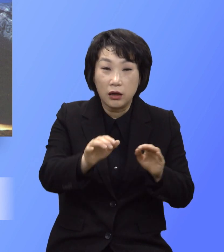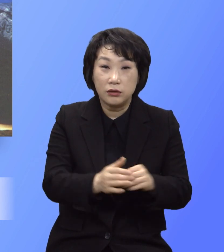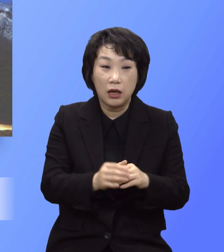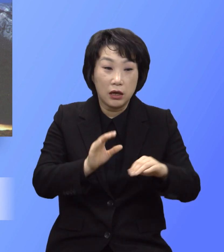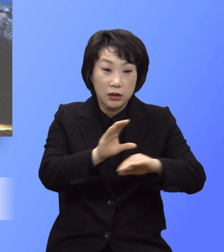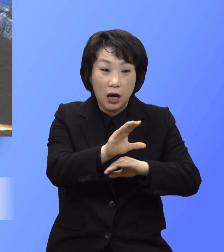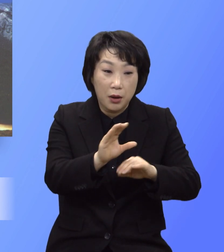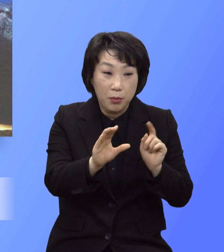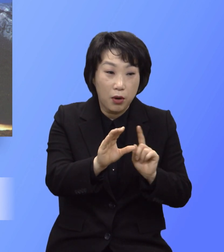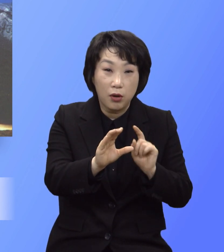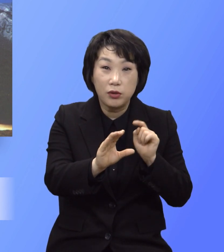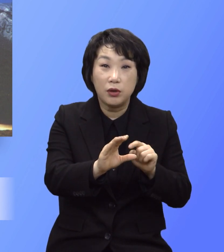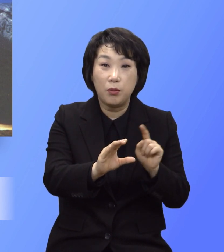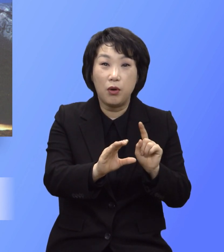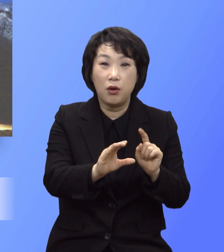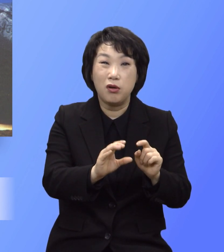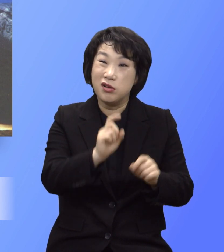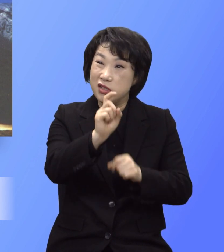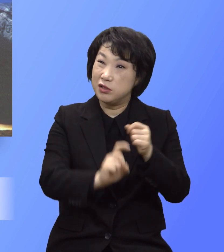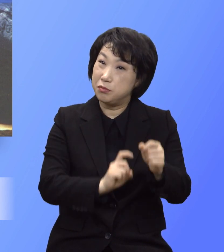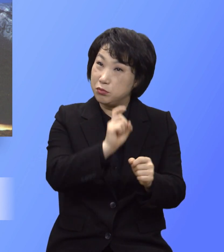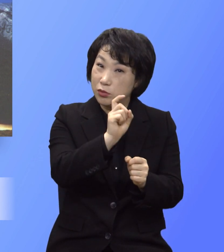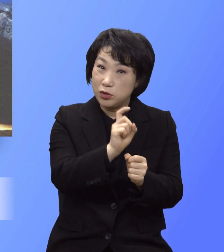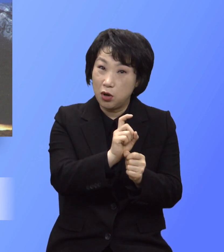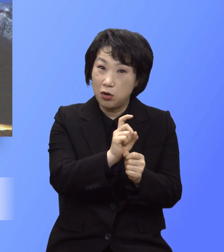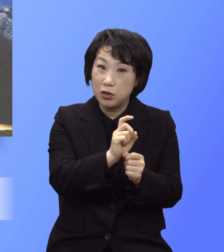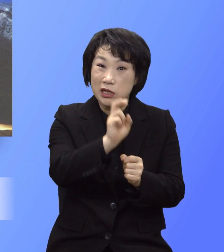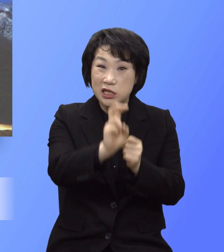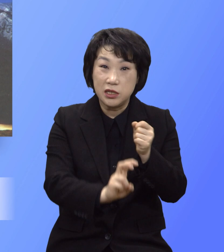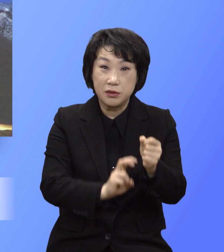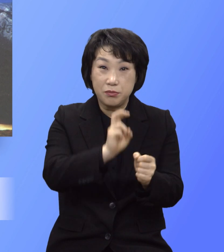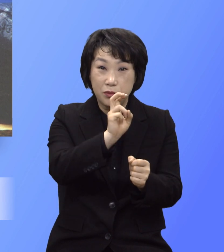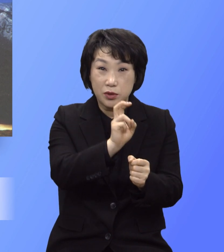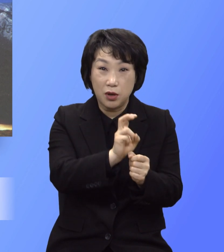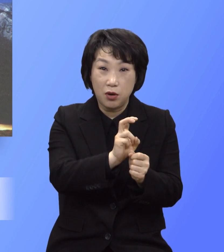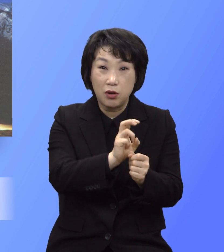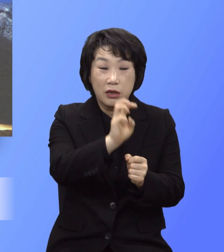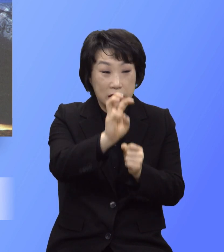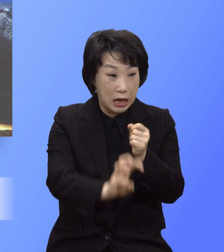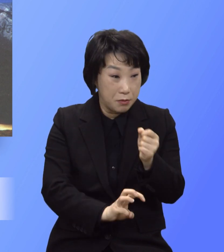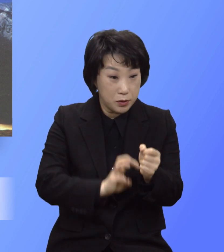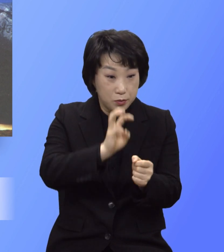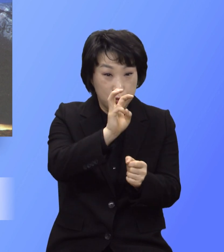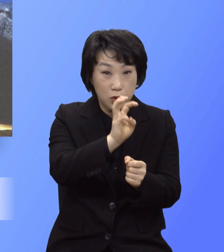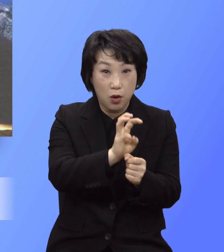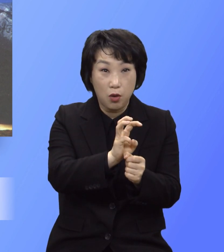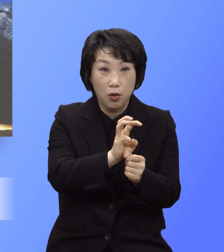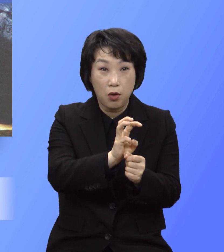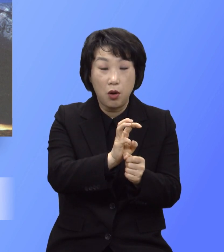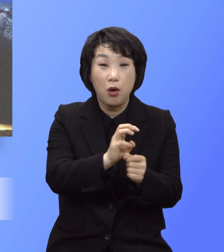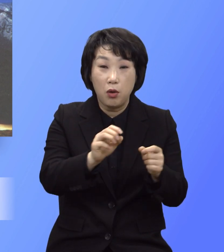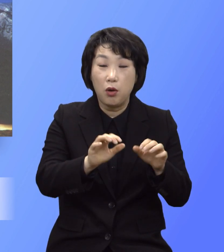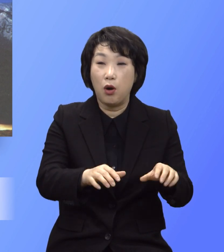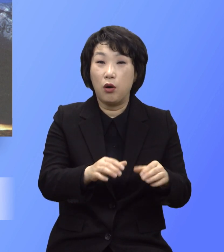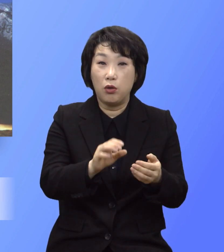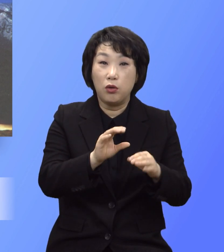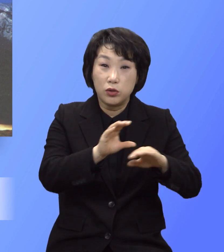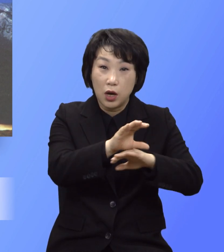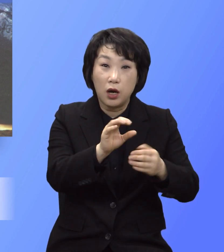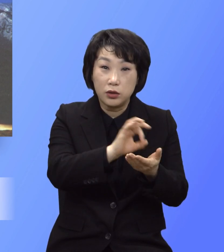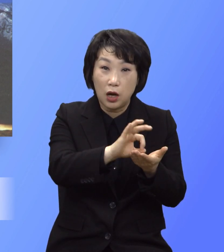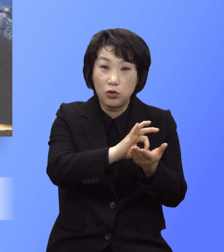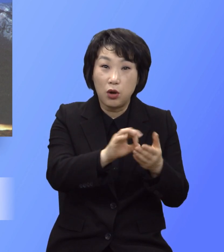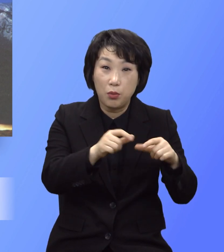타는 차는 10년, 20년, 30년 그렇게 차를 타요.